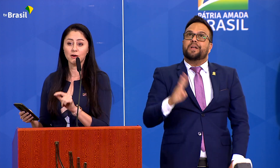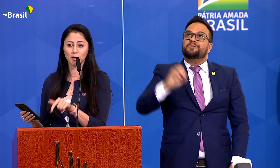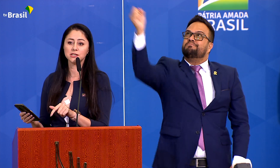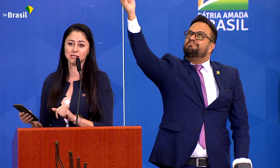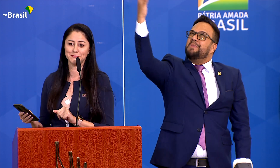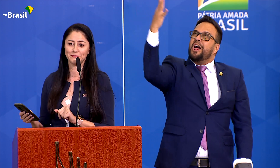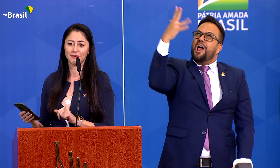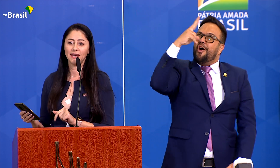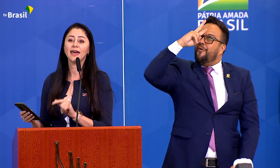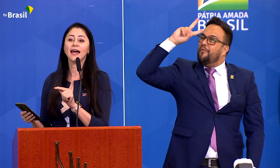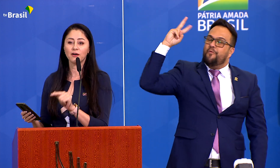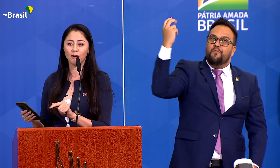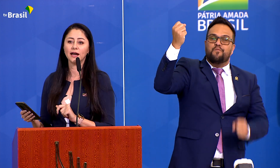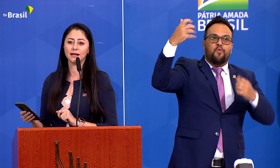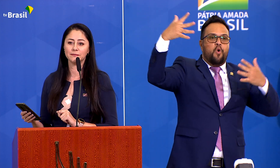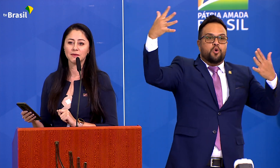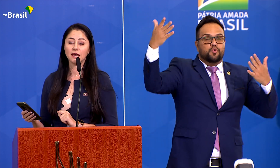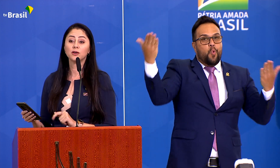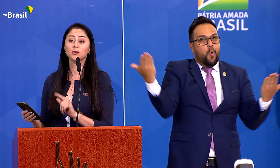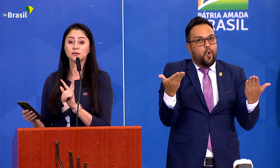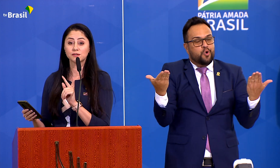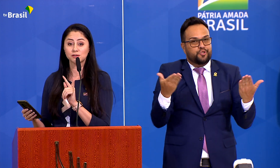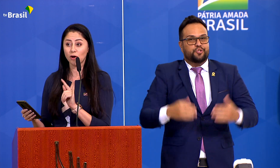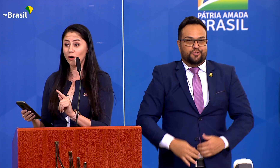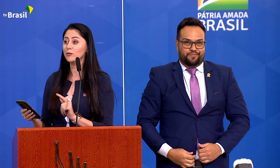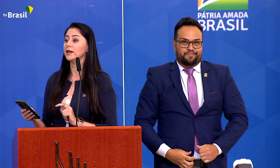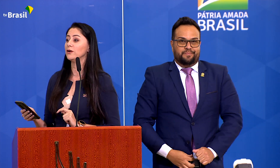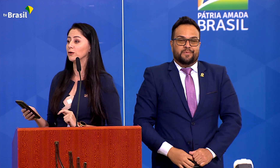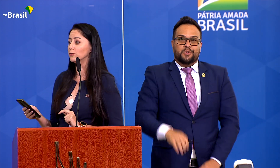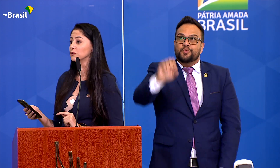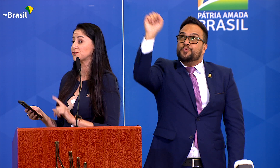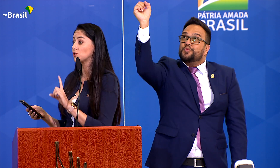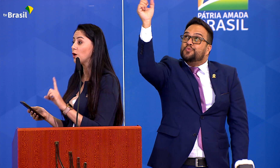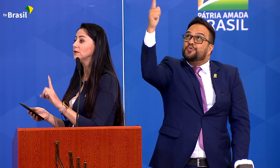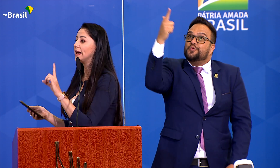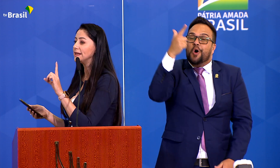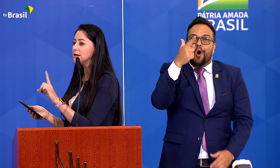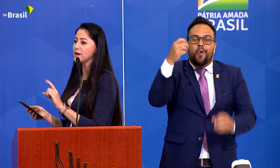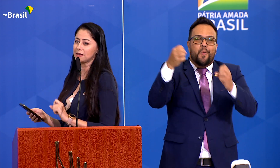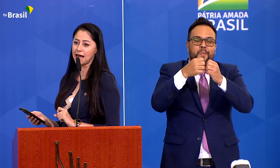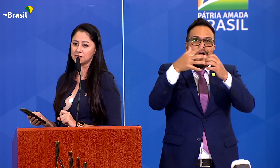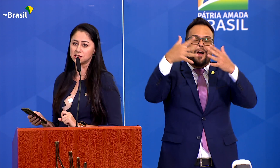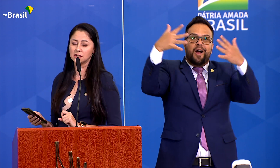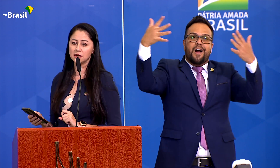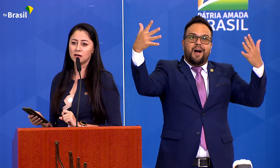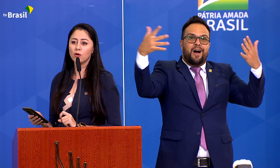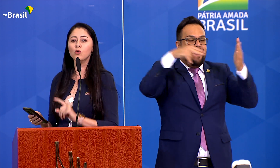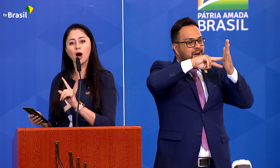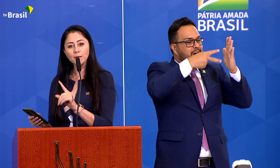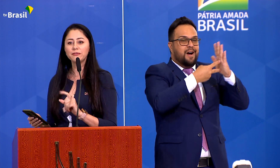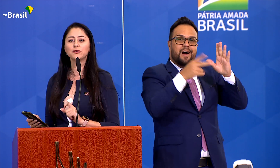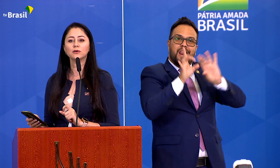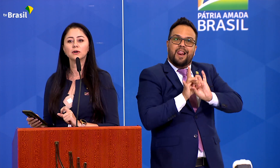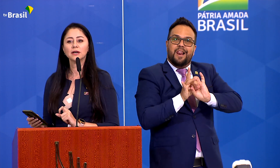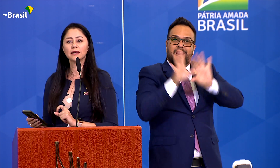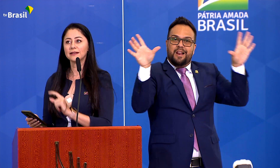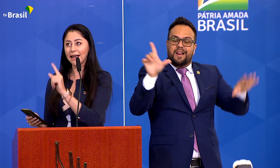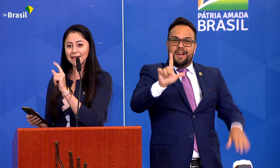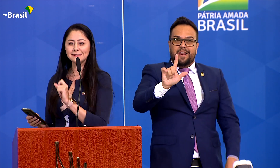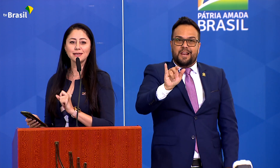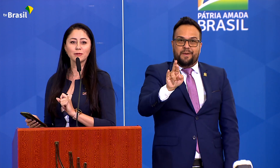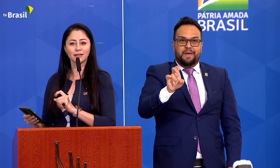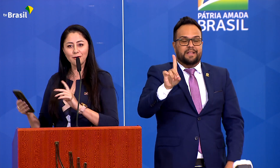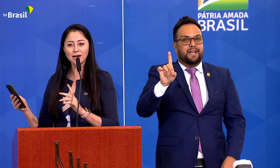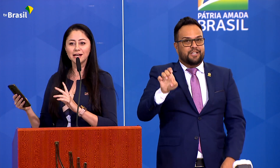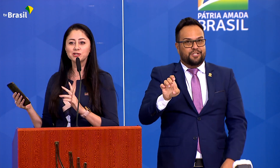é hoje é agora que o sol brilhou o sol da liberdade o óbvio